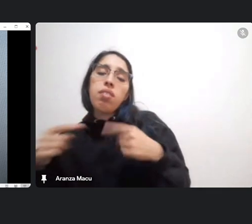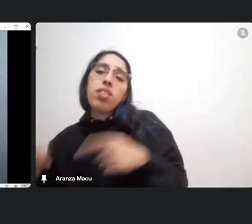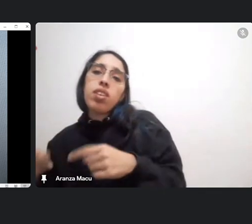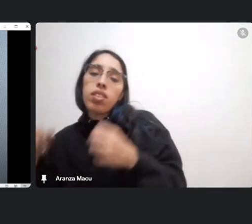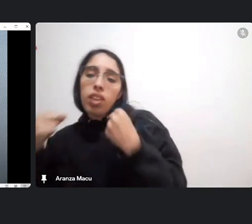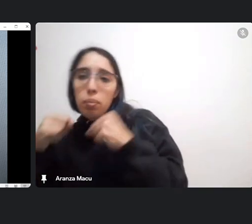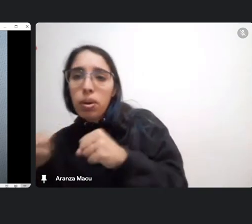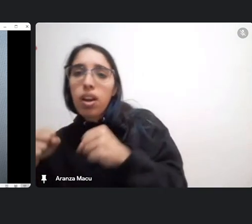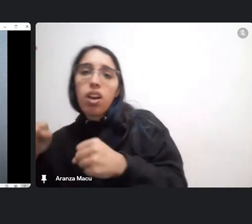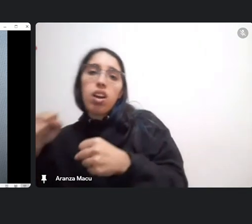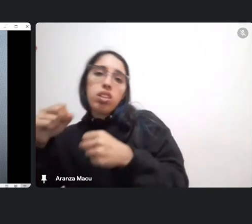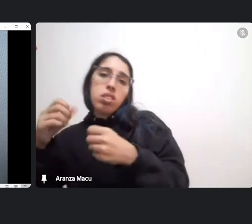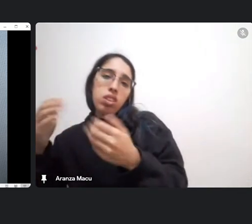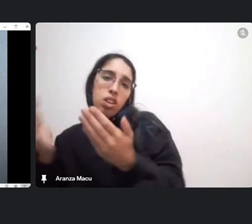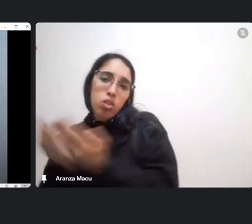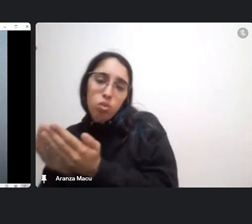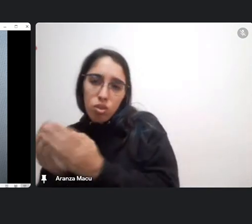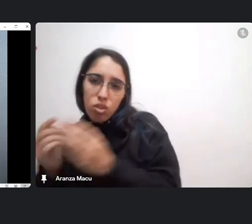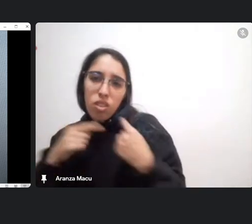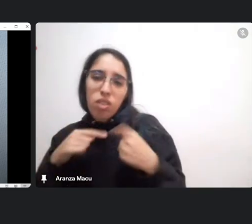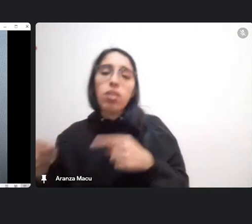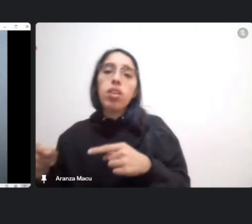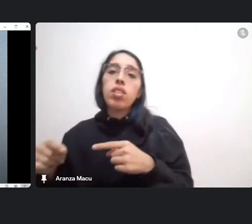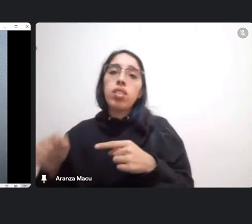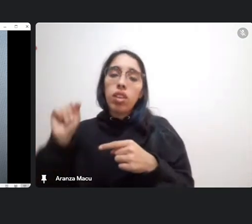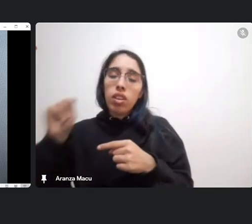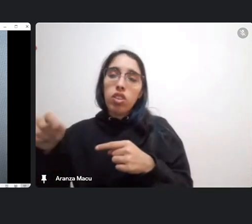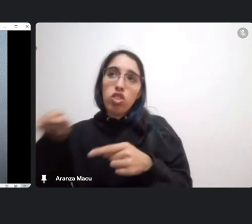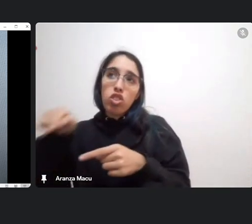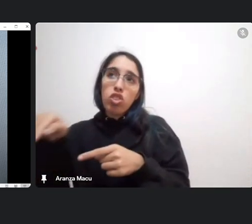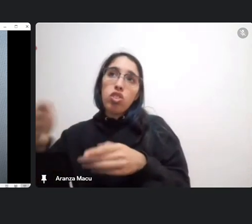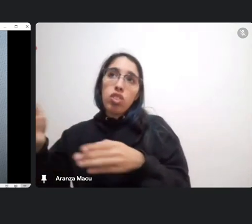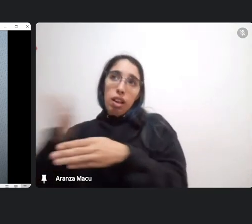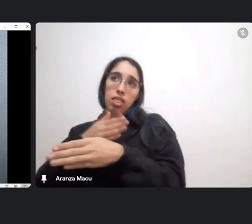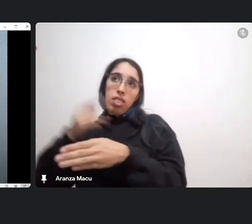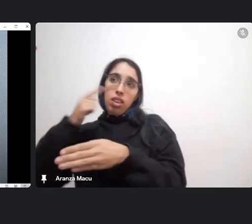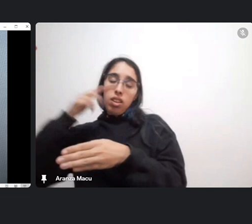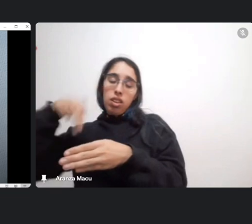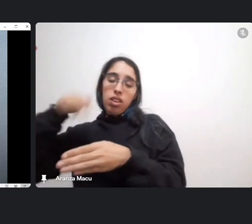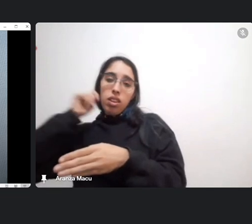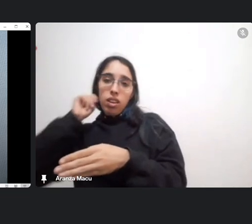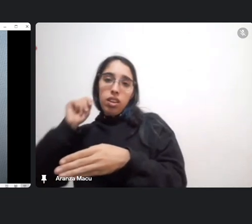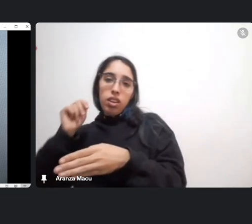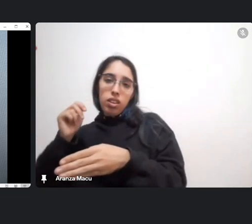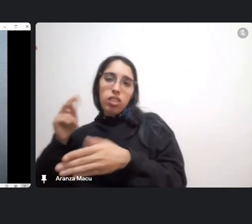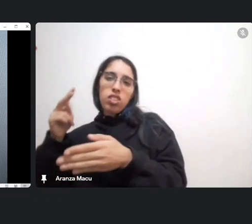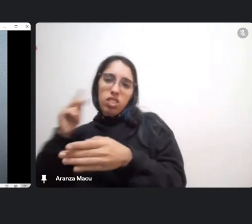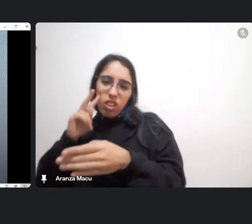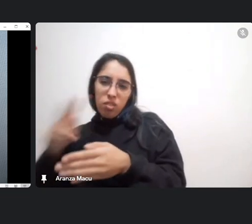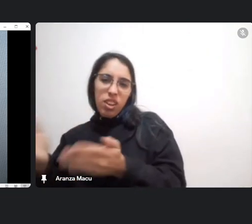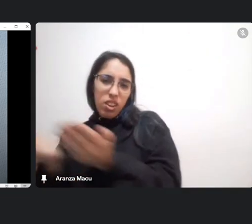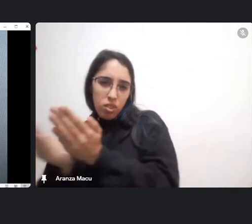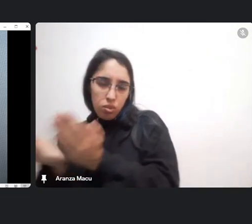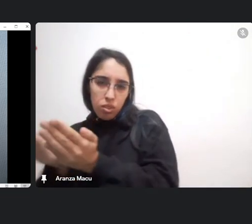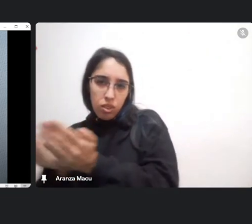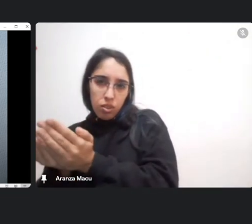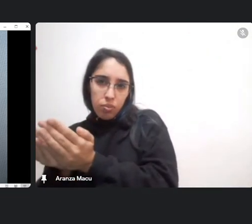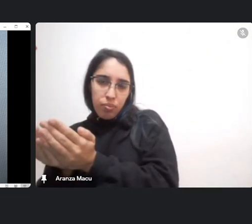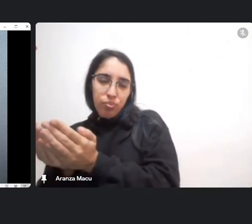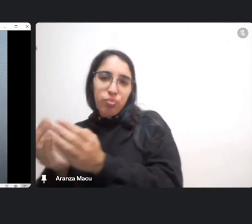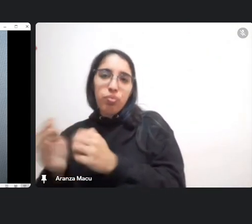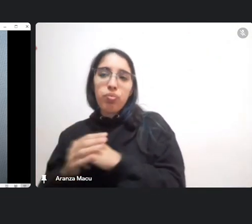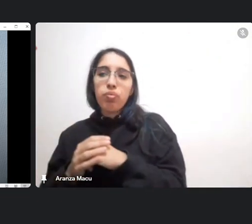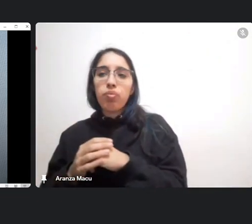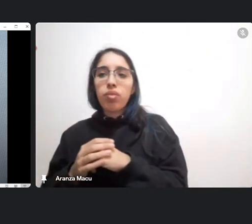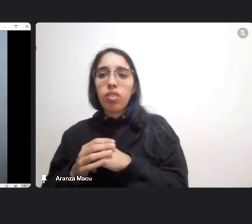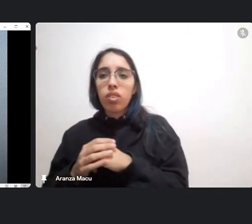ya habían visto todo esto de ING y habían hecho estas actividades, van a hacer un trabajo práctico sobre el